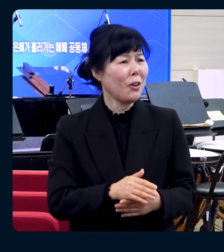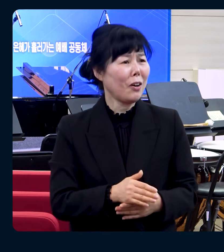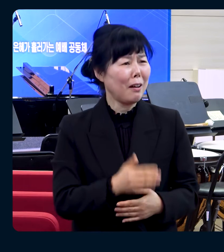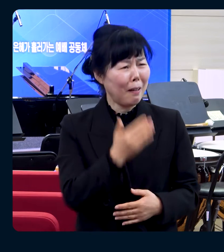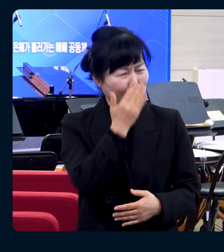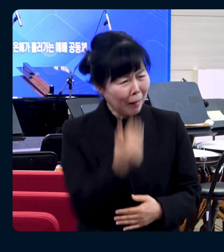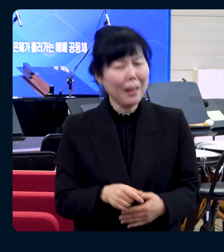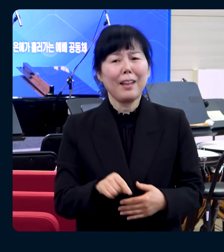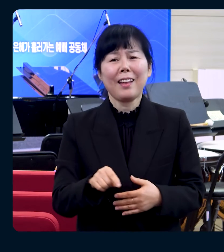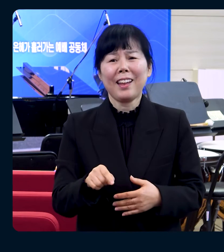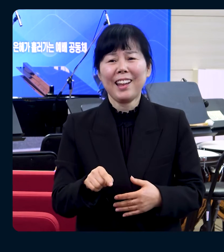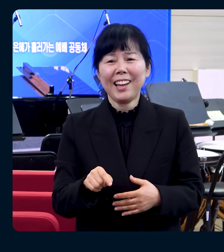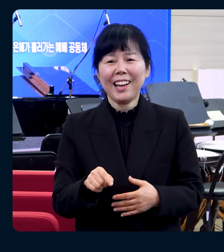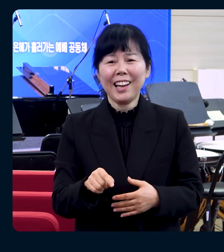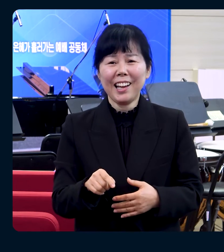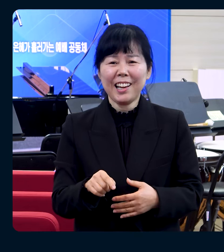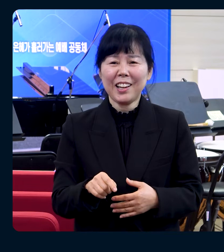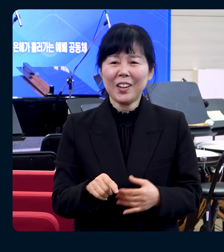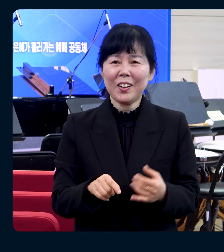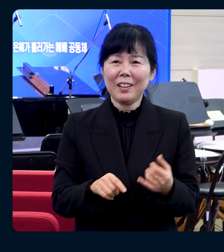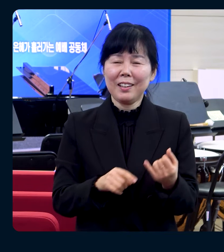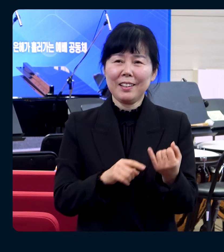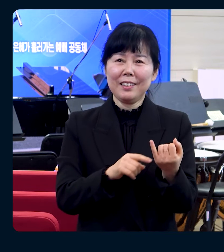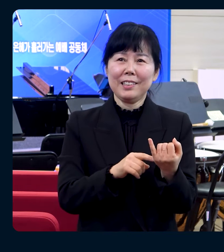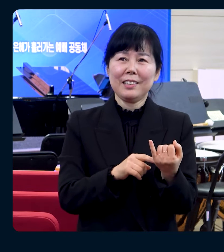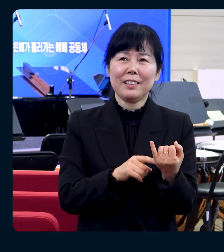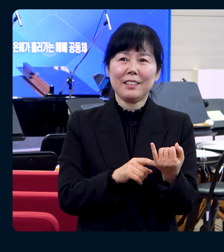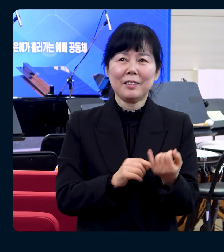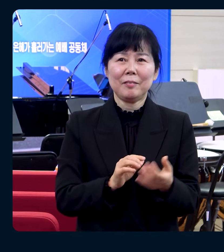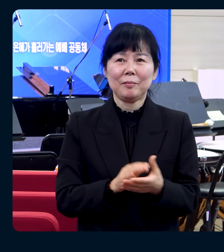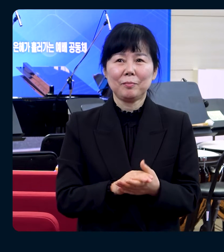이런 느낌 들지 않으세요? 아브라함에게 말하였으려마는.